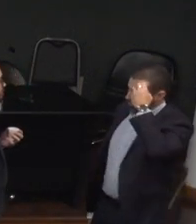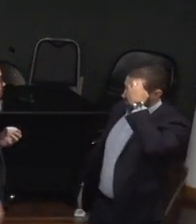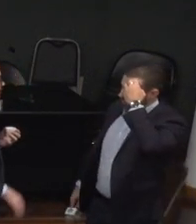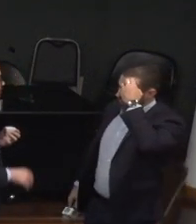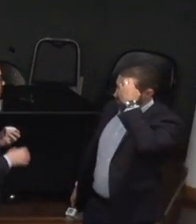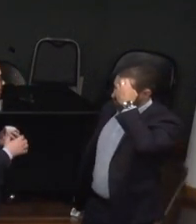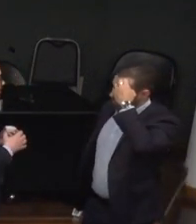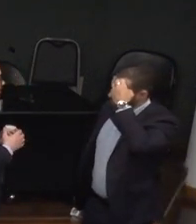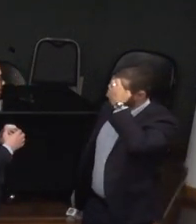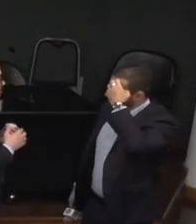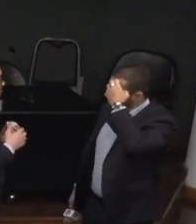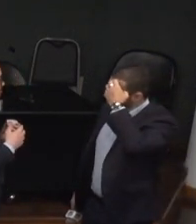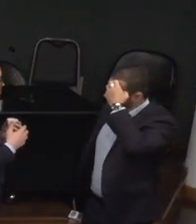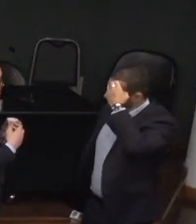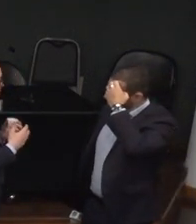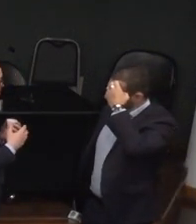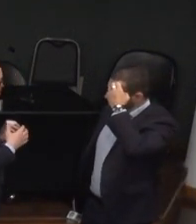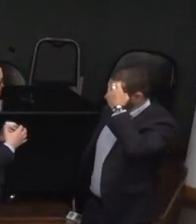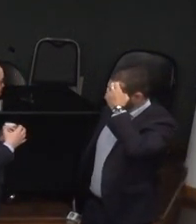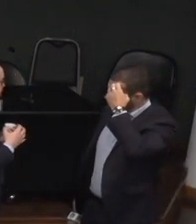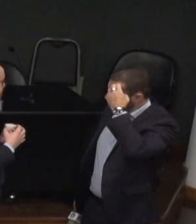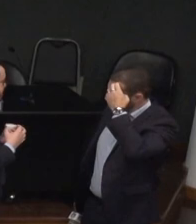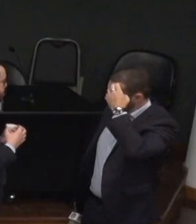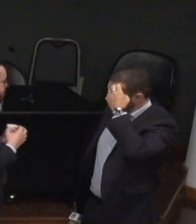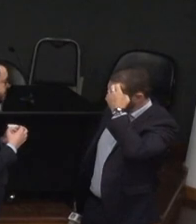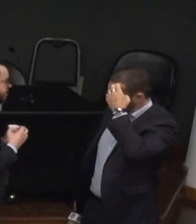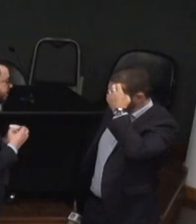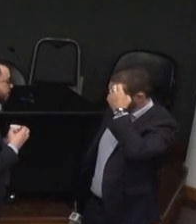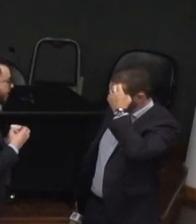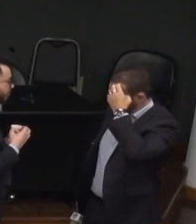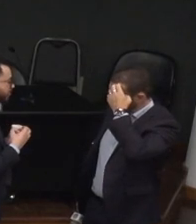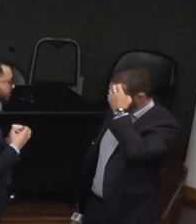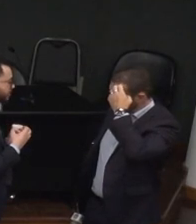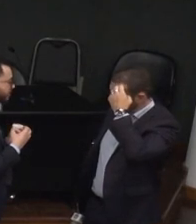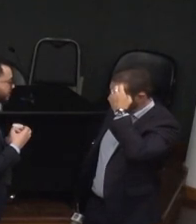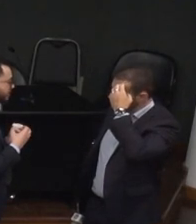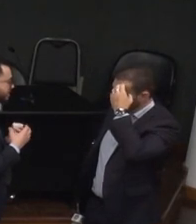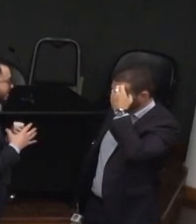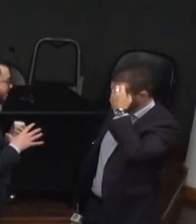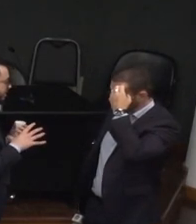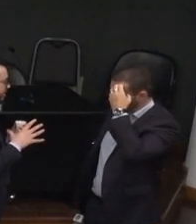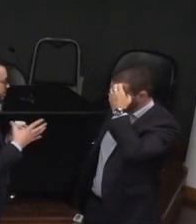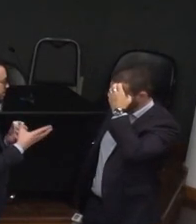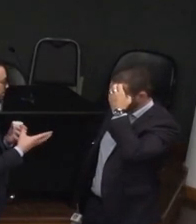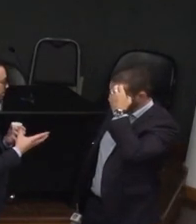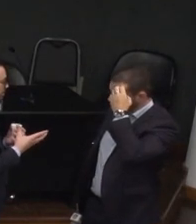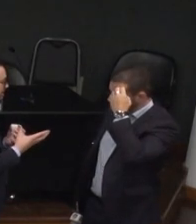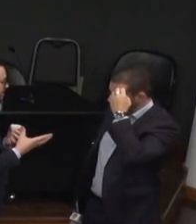Consentiu em fazer o cadastro, beleza? Agora a biometria.